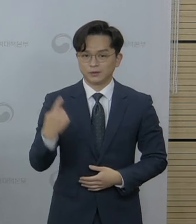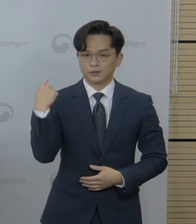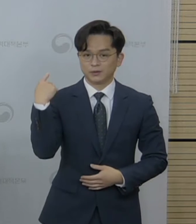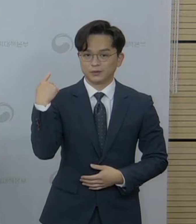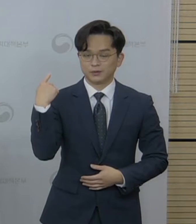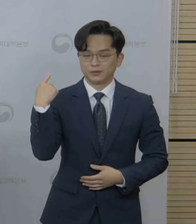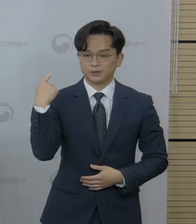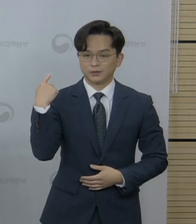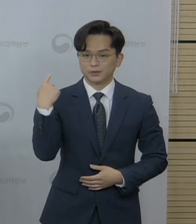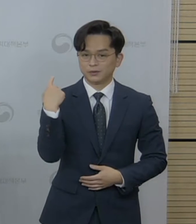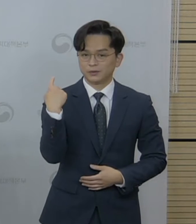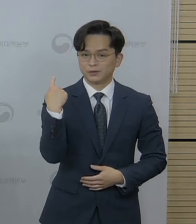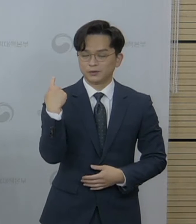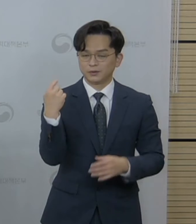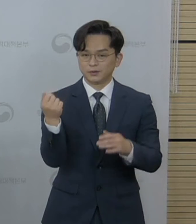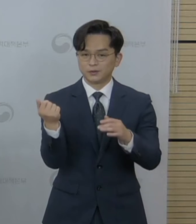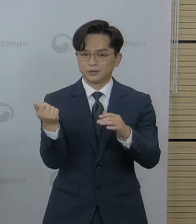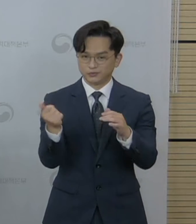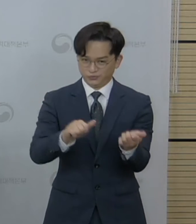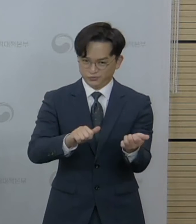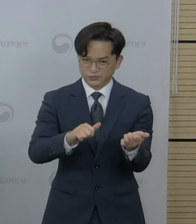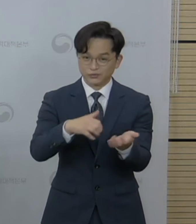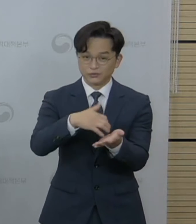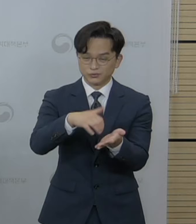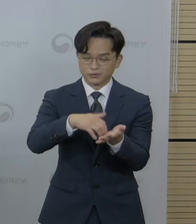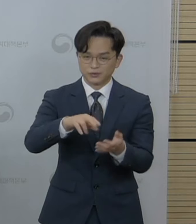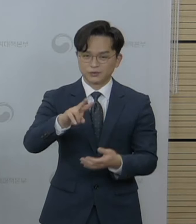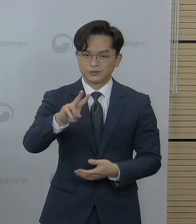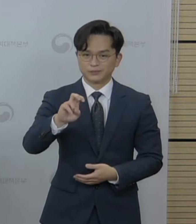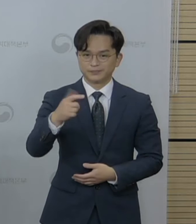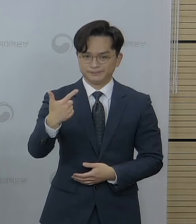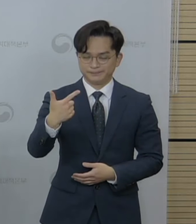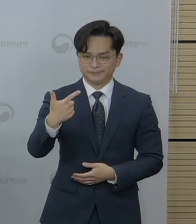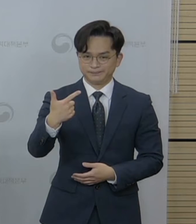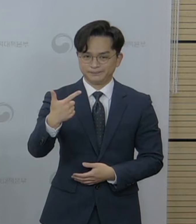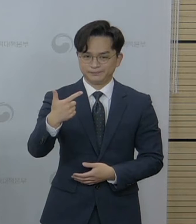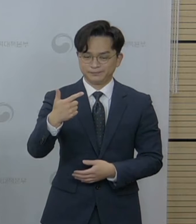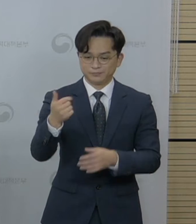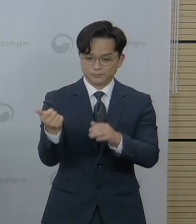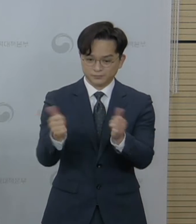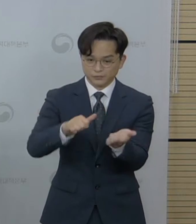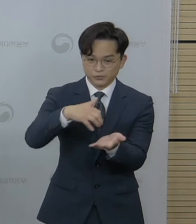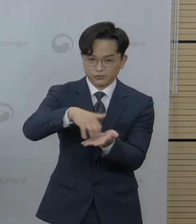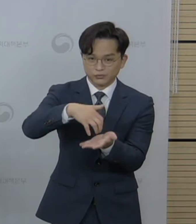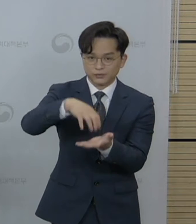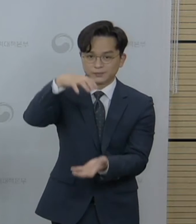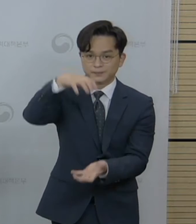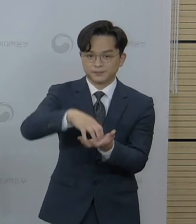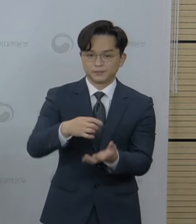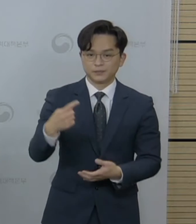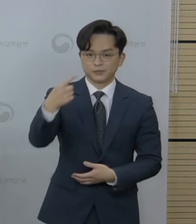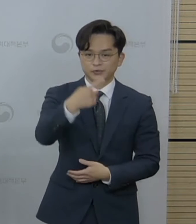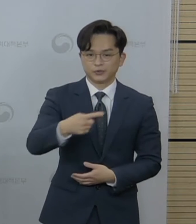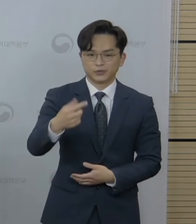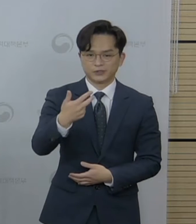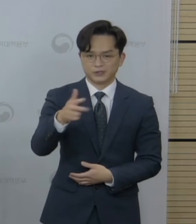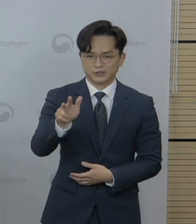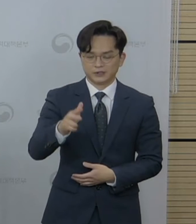어제는 사망자가 26명 발생하였고, 누적 사망자는